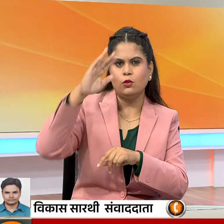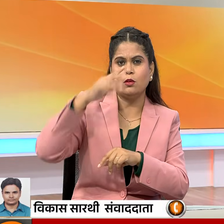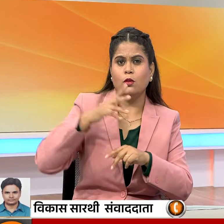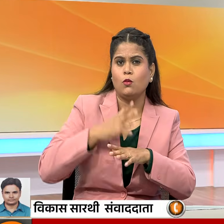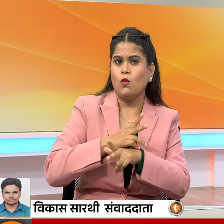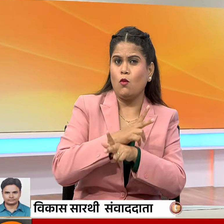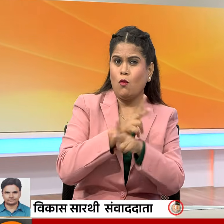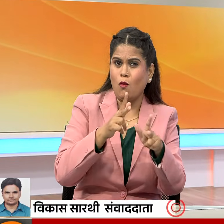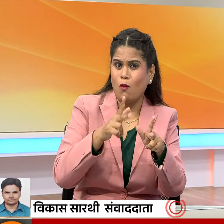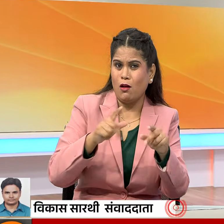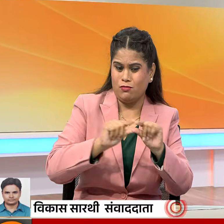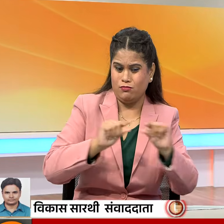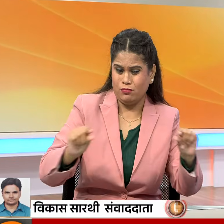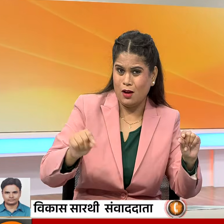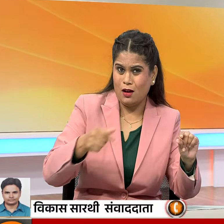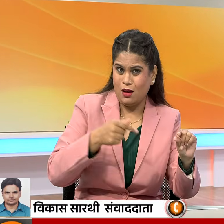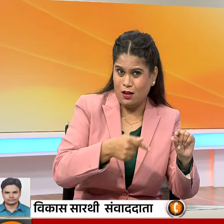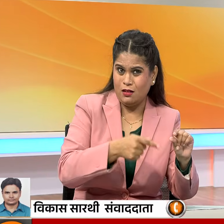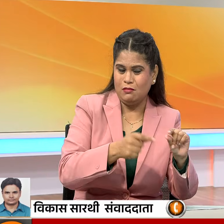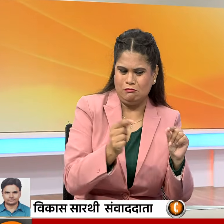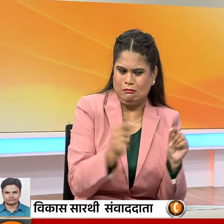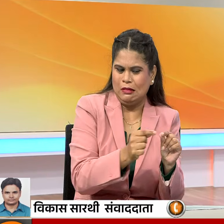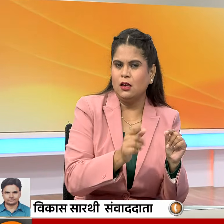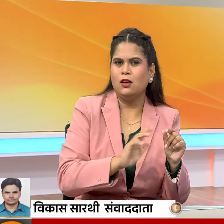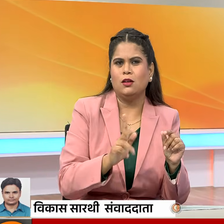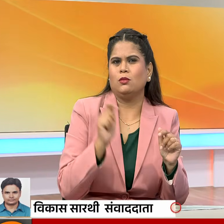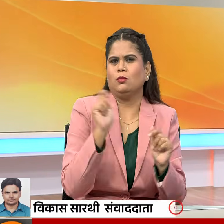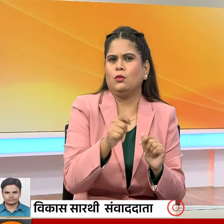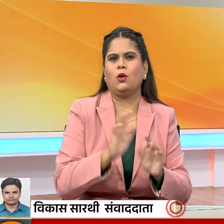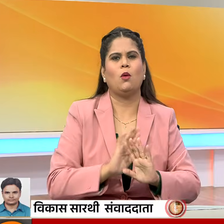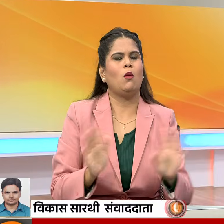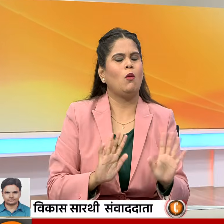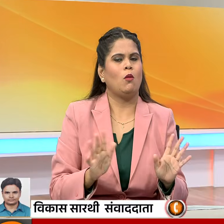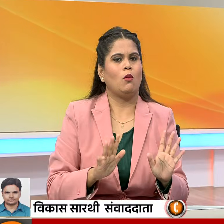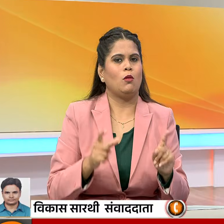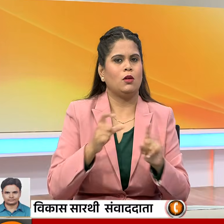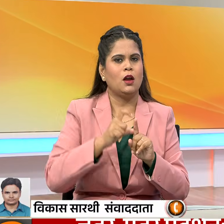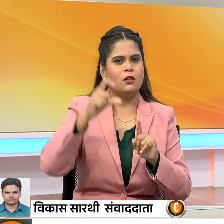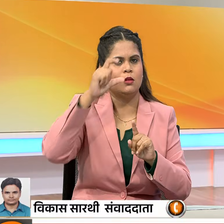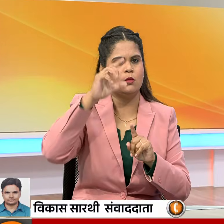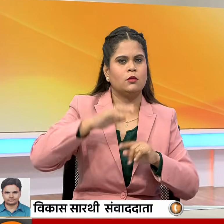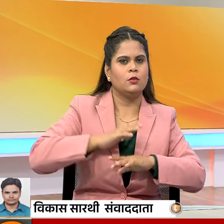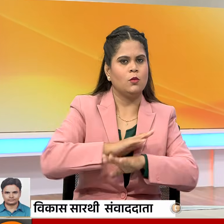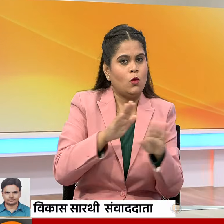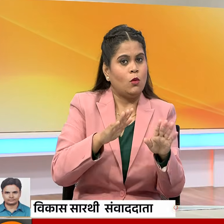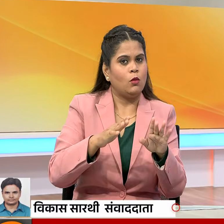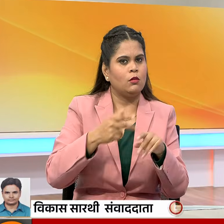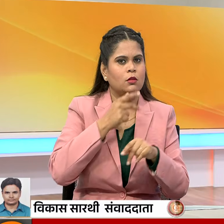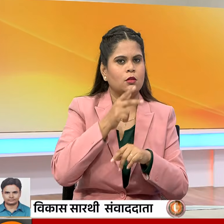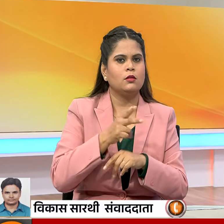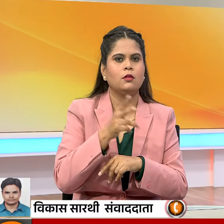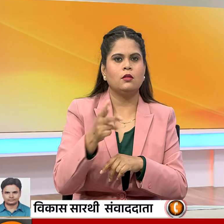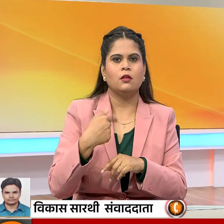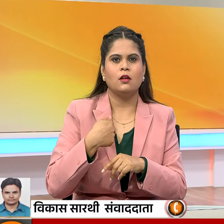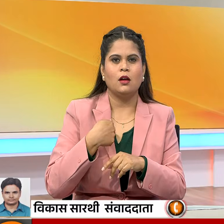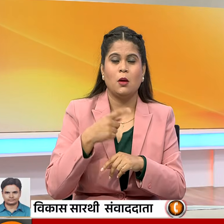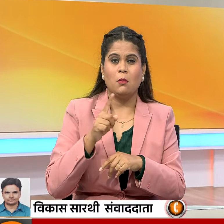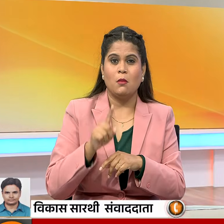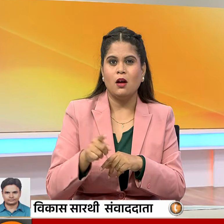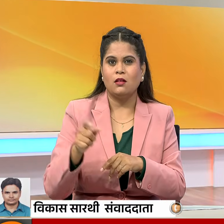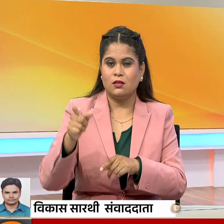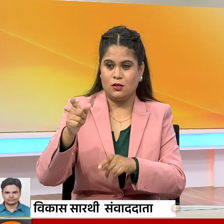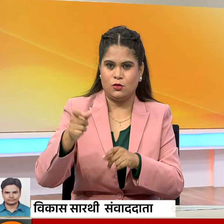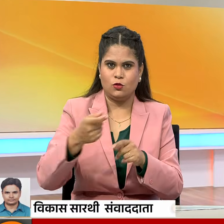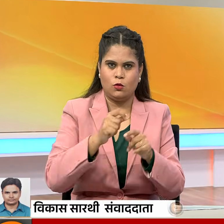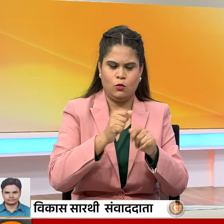हमला किया। इन सारी बातों को पुलिस ने एक सिरे से खारिज किया था और ये भी कहा था कि भारी पुलिस के ऊपर पथराव हुआ था,